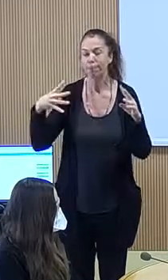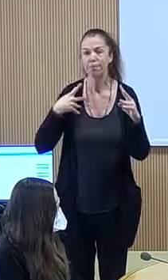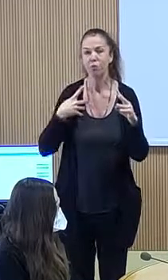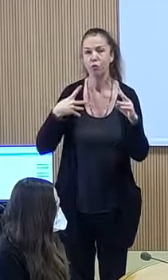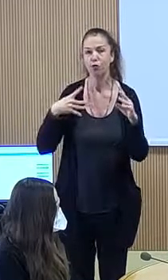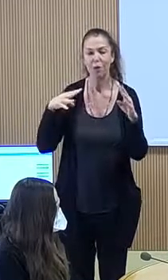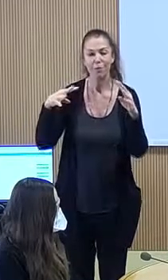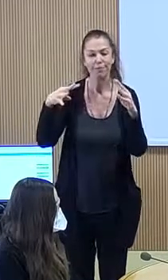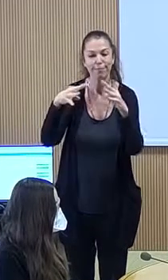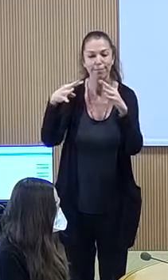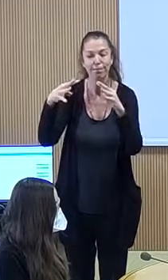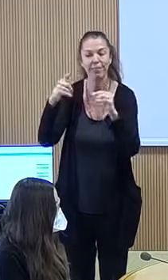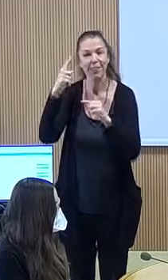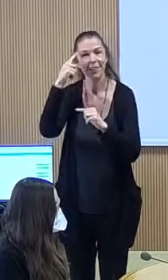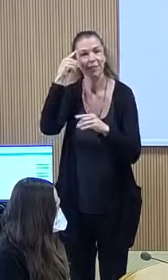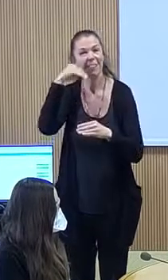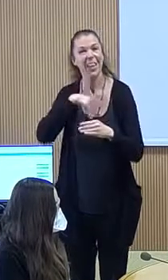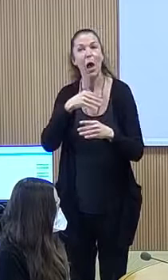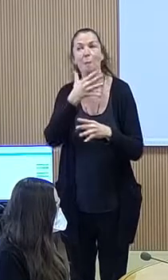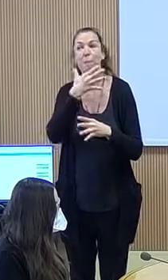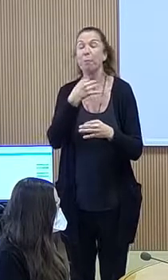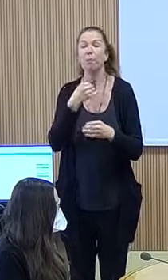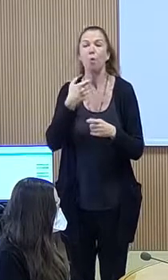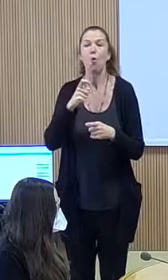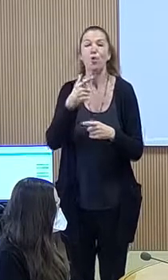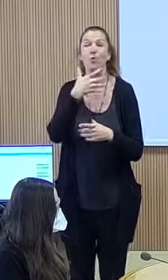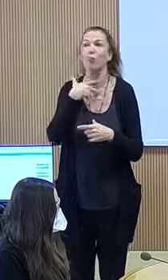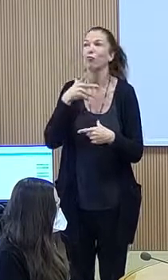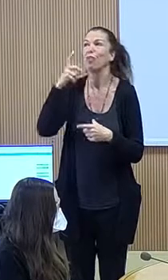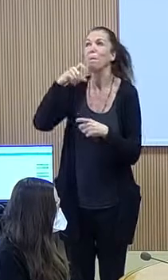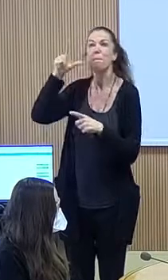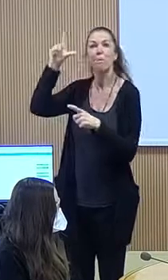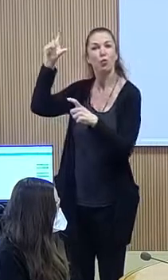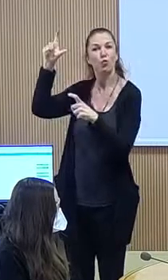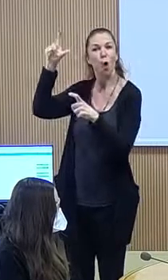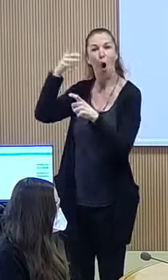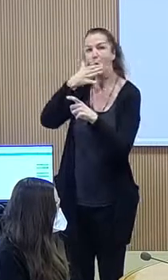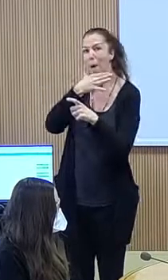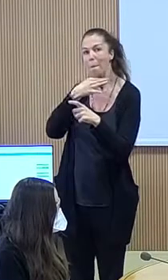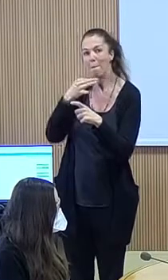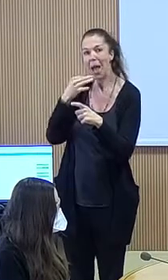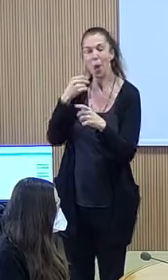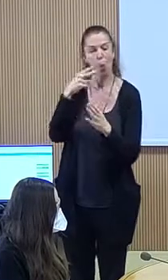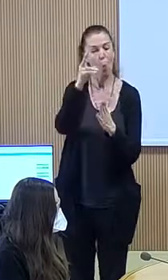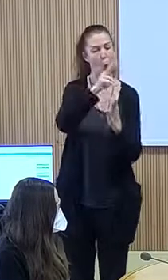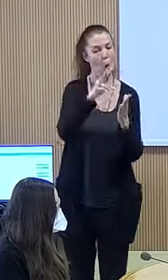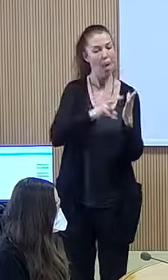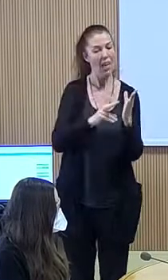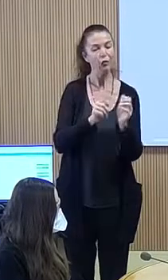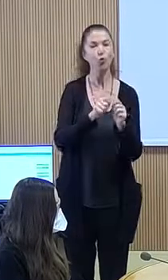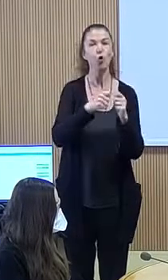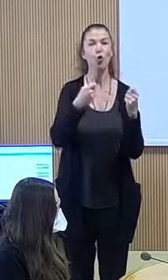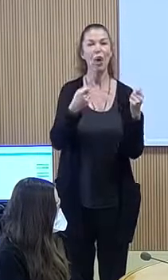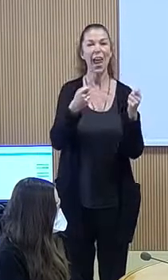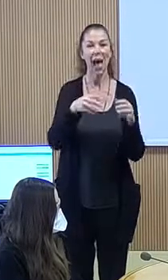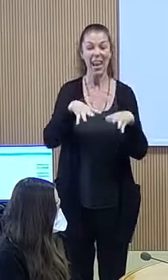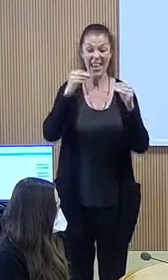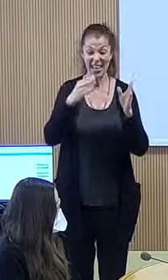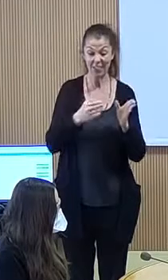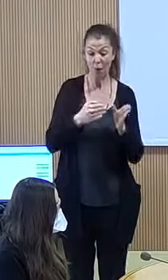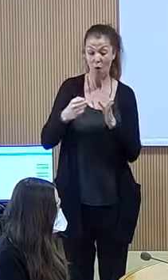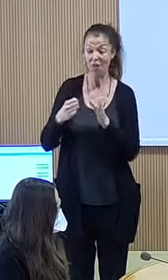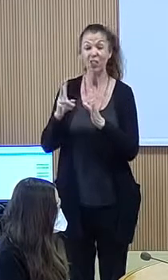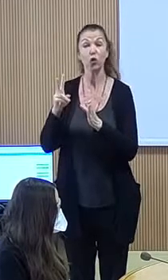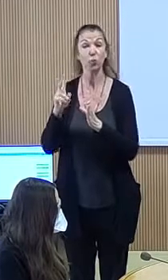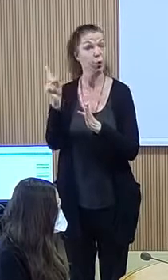presupposto che le belle giornate e quello che ormai si legge sui giornali l'inizio della fase 2 siamo ancora nella fase 1 siamo